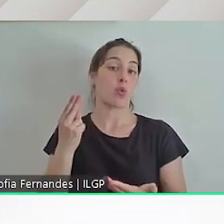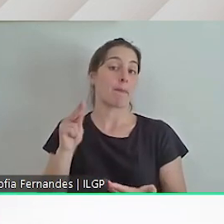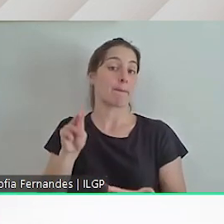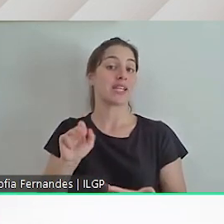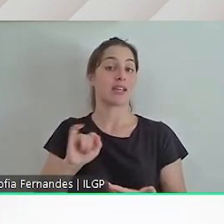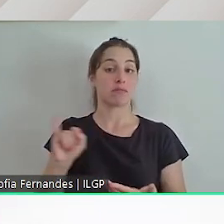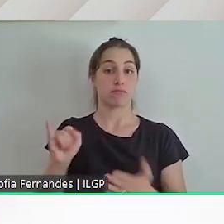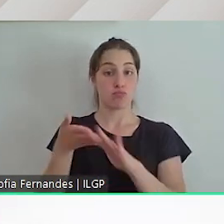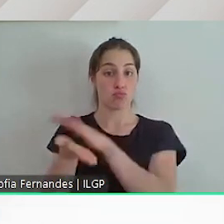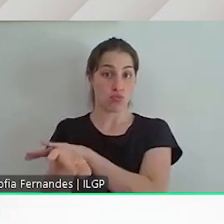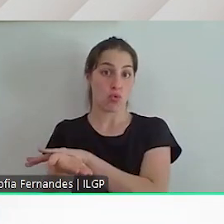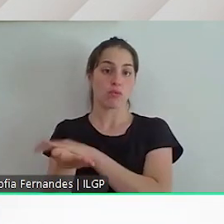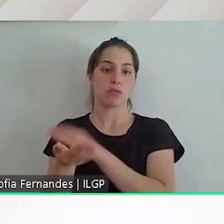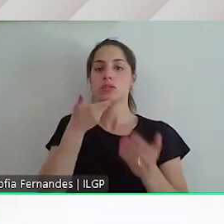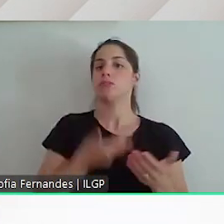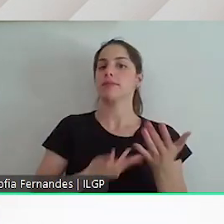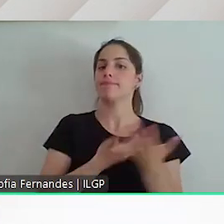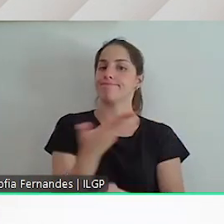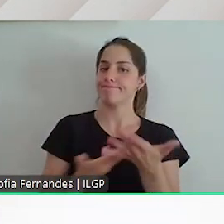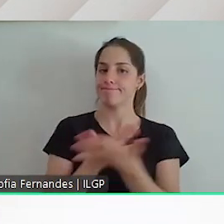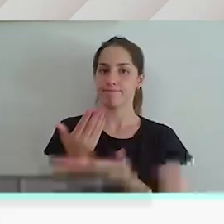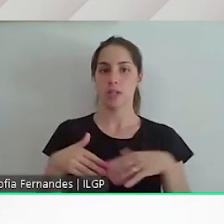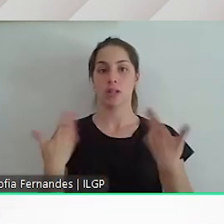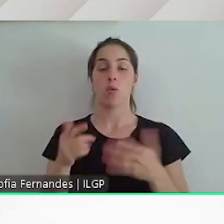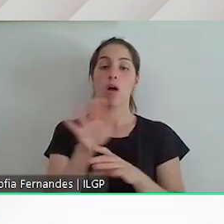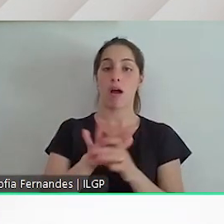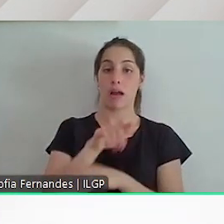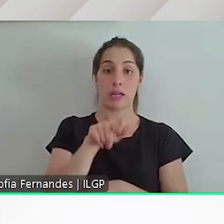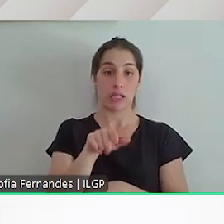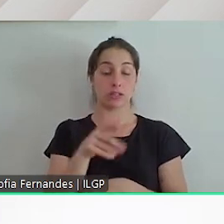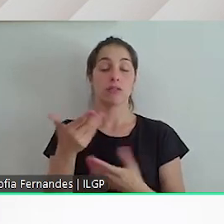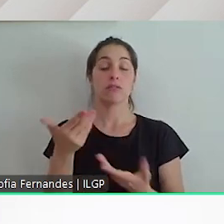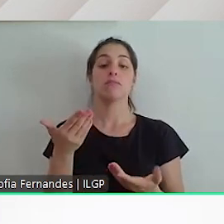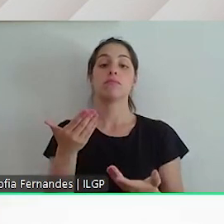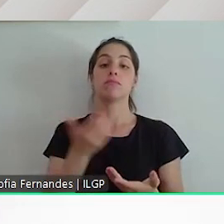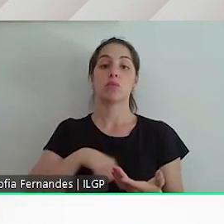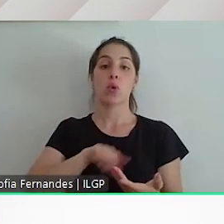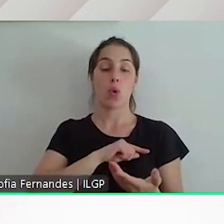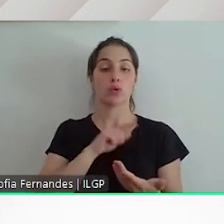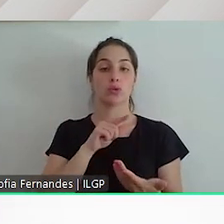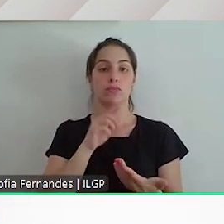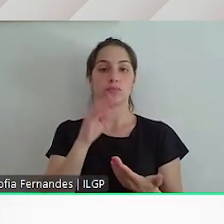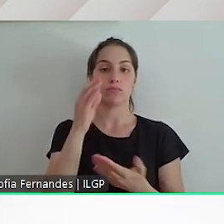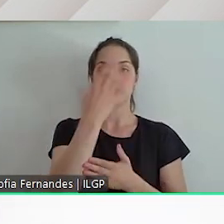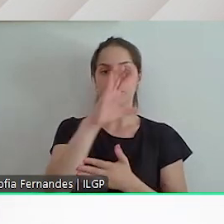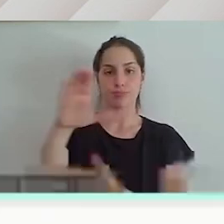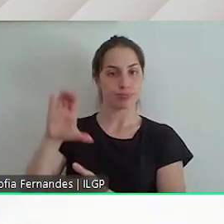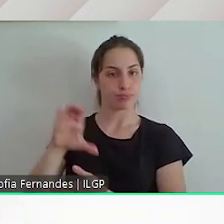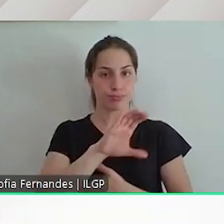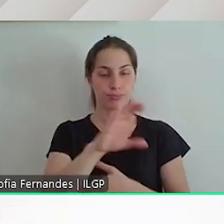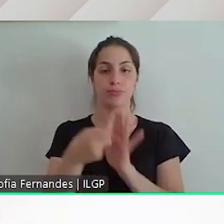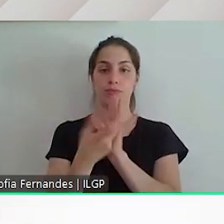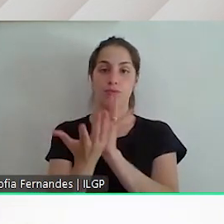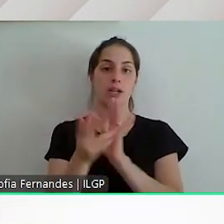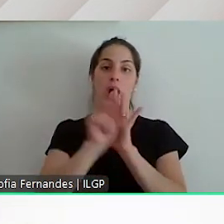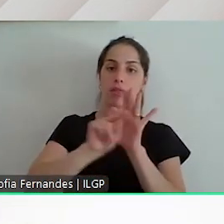aqui neste separador ou nesta área de recursos, não só teremos a publicação de